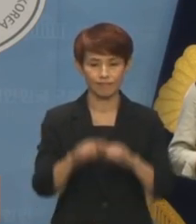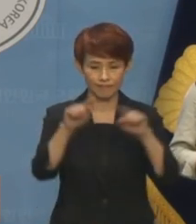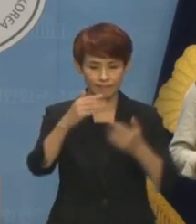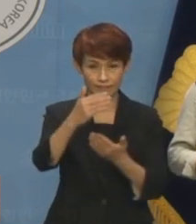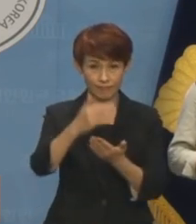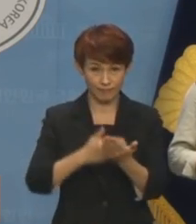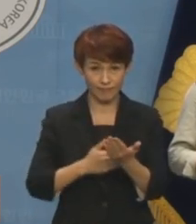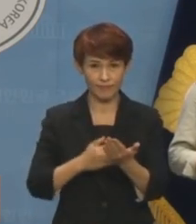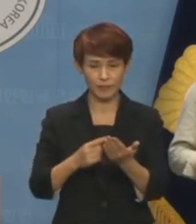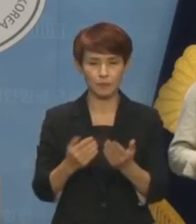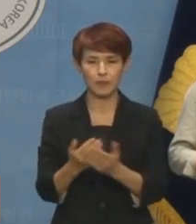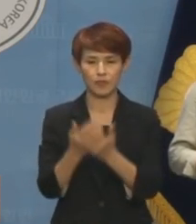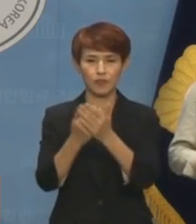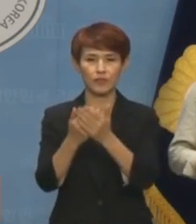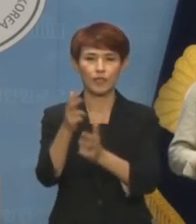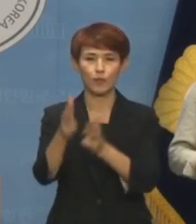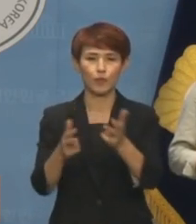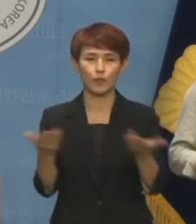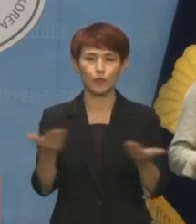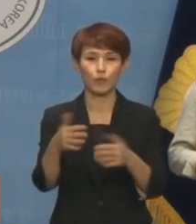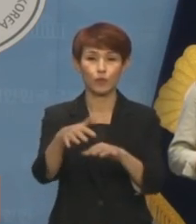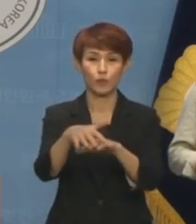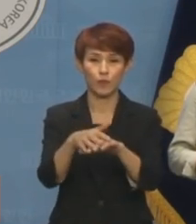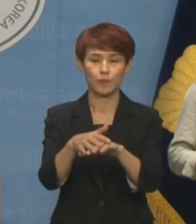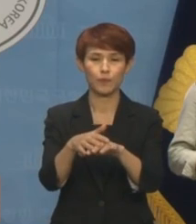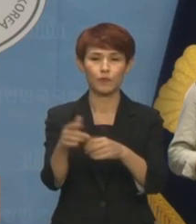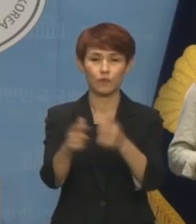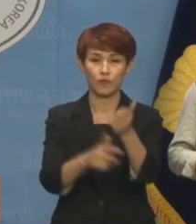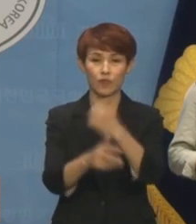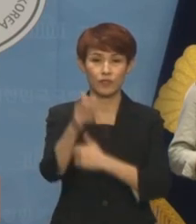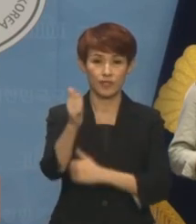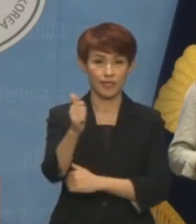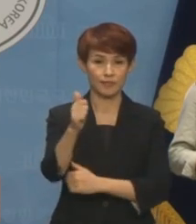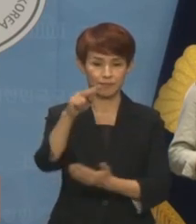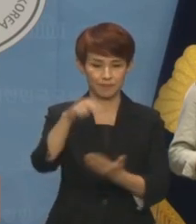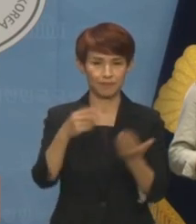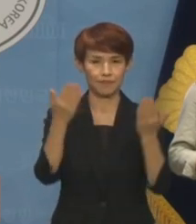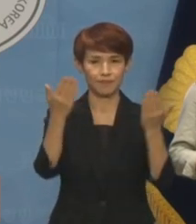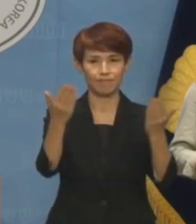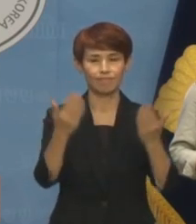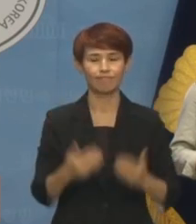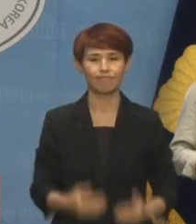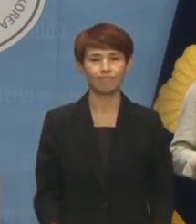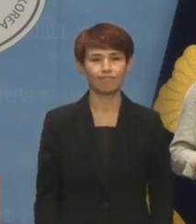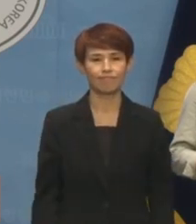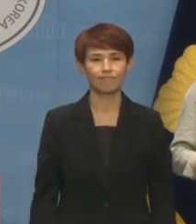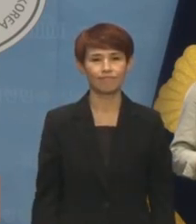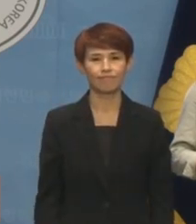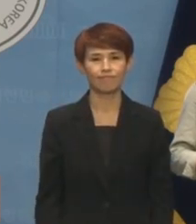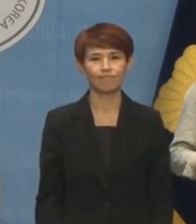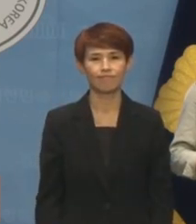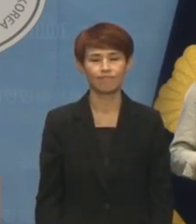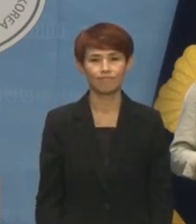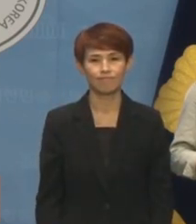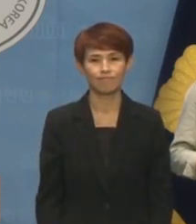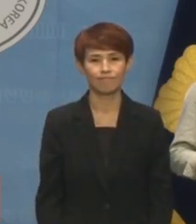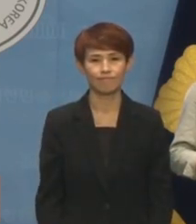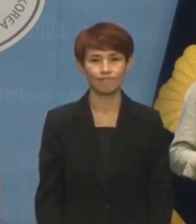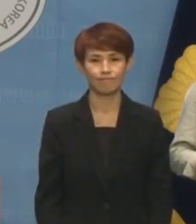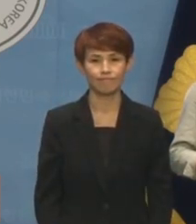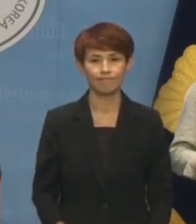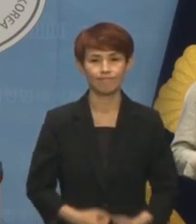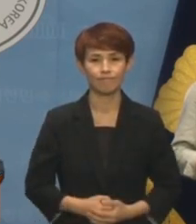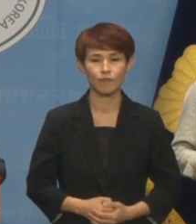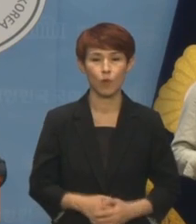공공운수노조 발전산업노동조합 재용순 위원장님이 낭독해 주시겠습니다. 그럼 먼저 제가